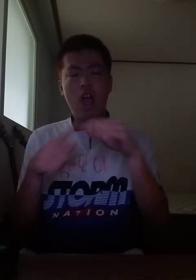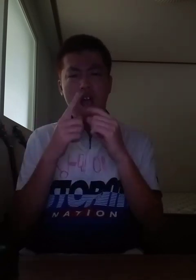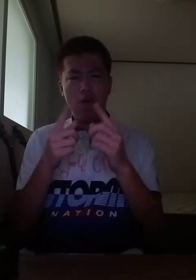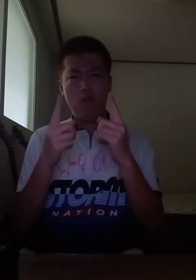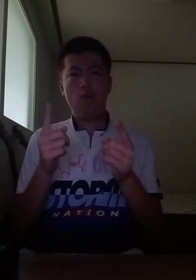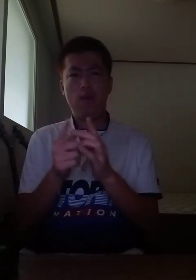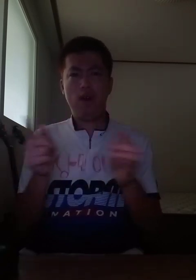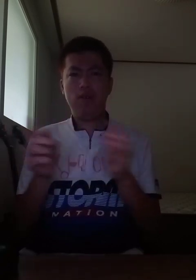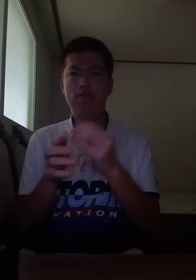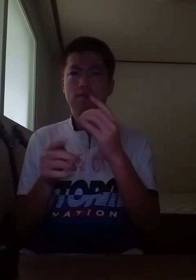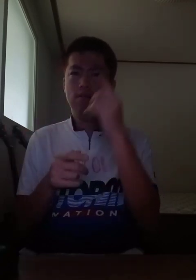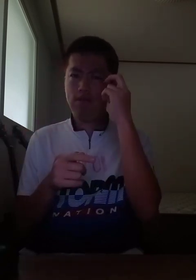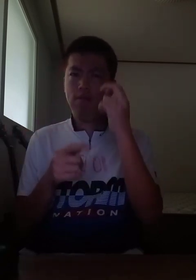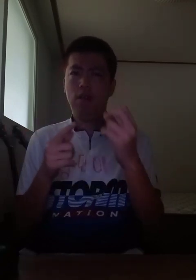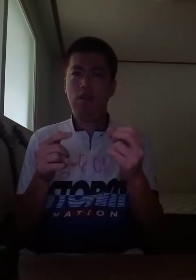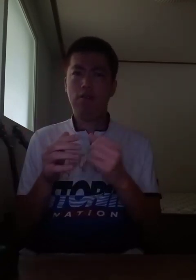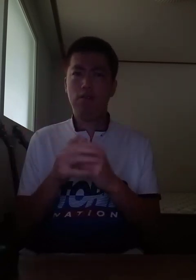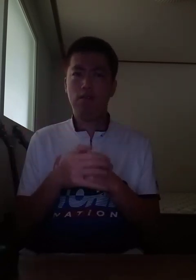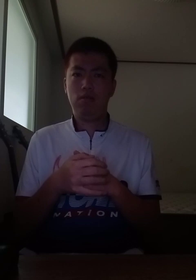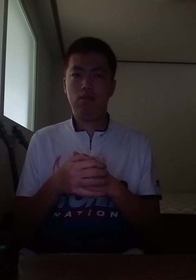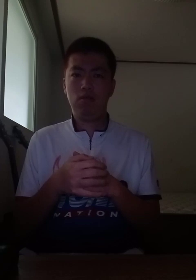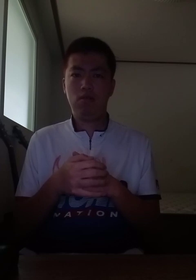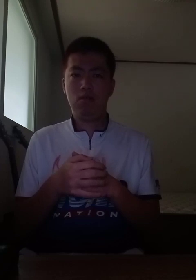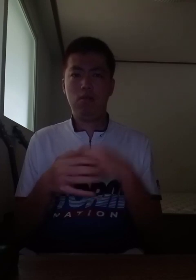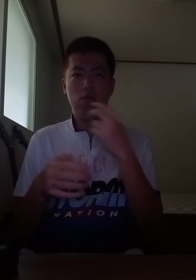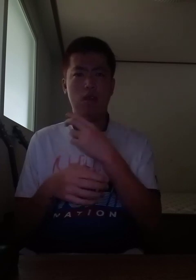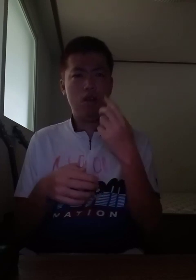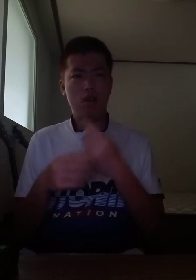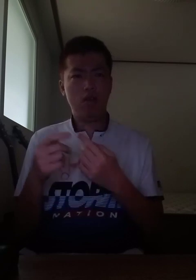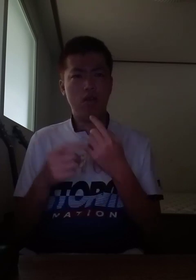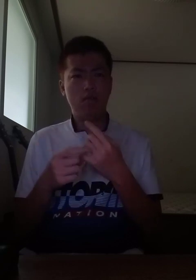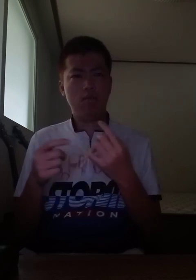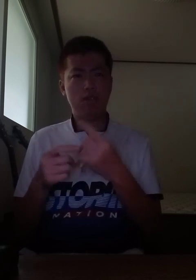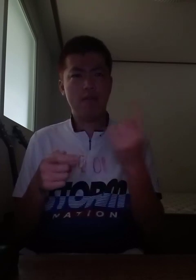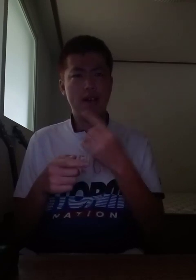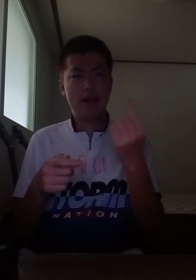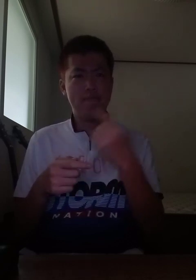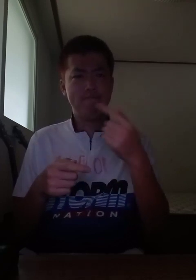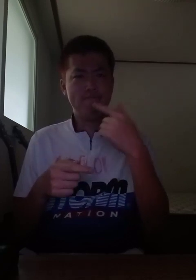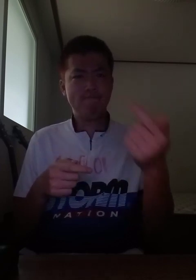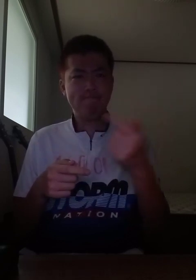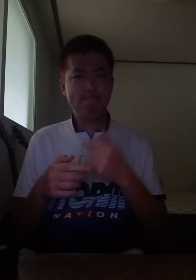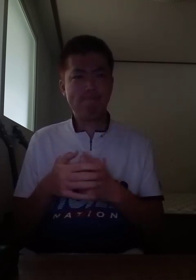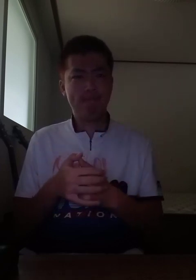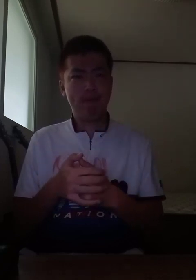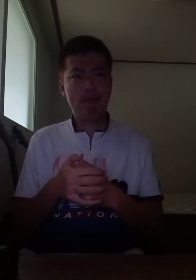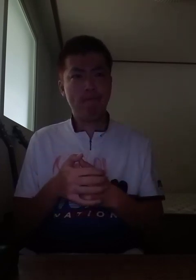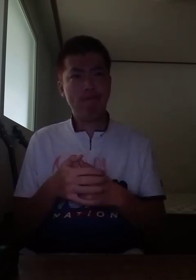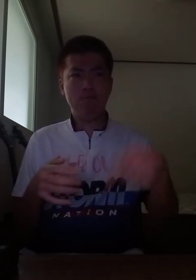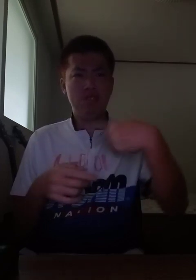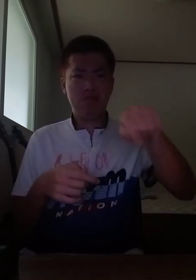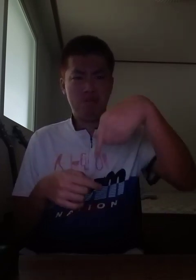11분 정도가 걸립니다. 돈 아까 나도 빨리 가게 해놓고 만점대로 가야지. 이게 빙빙 돌아가지고